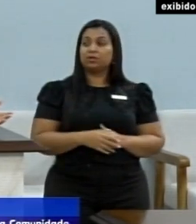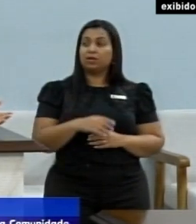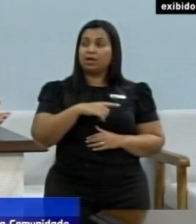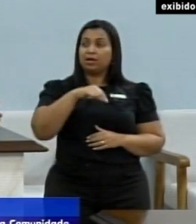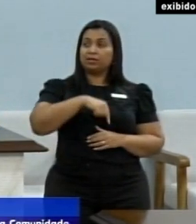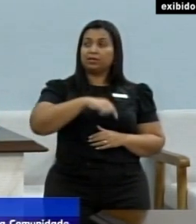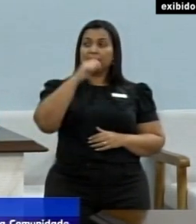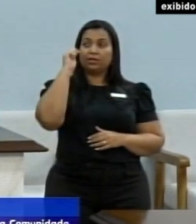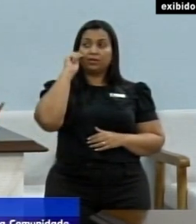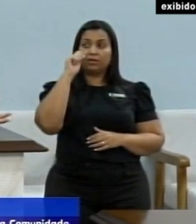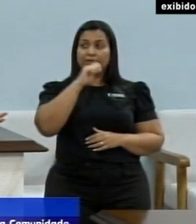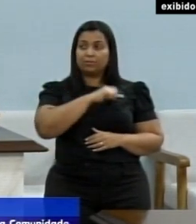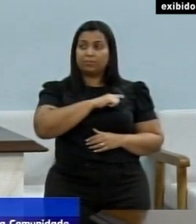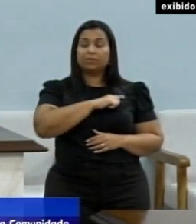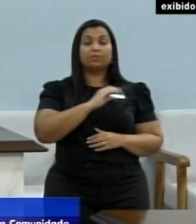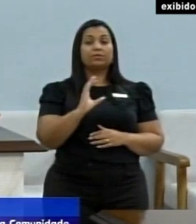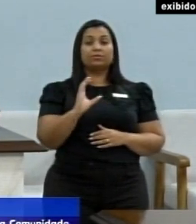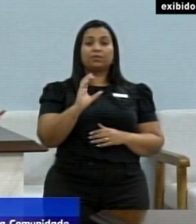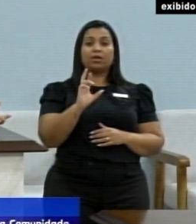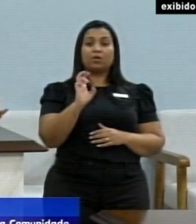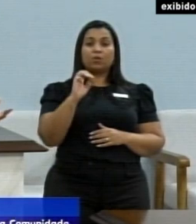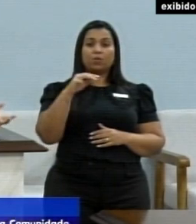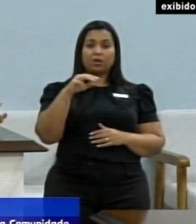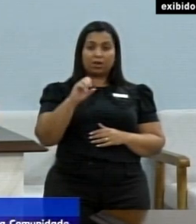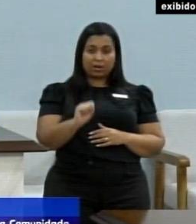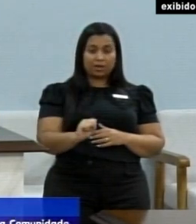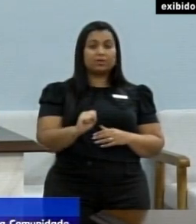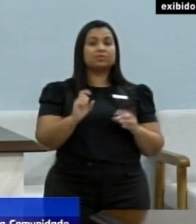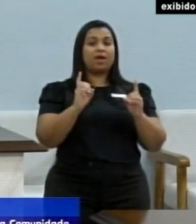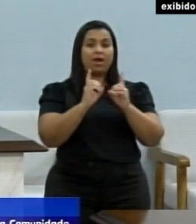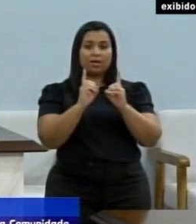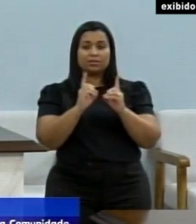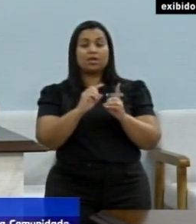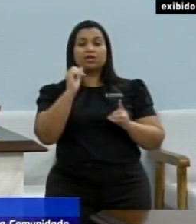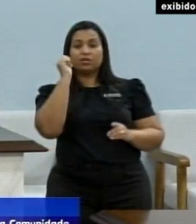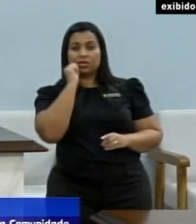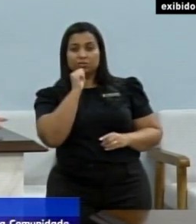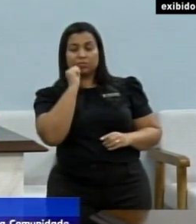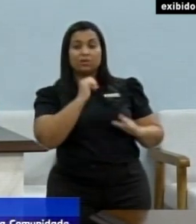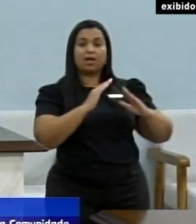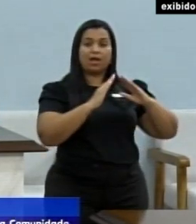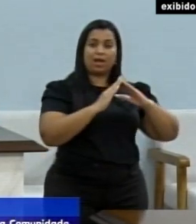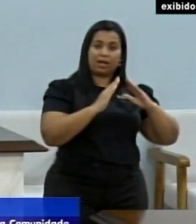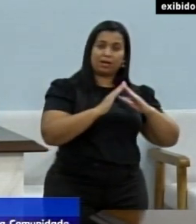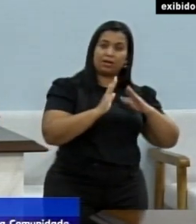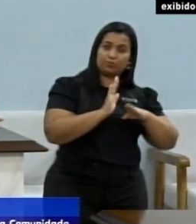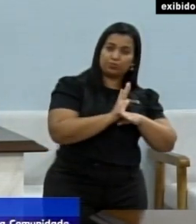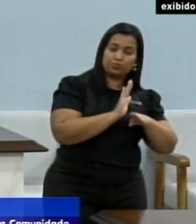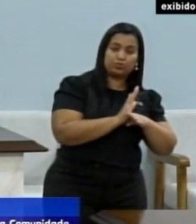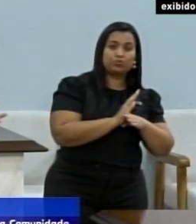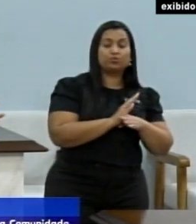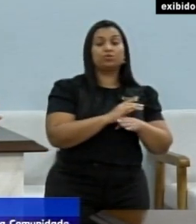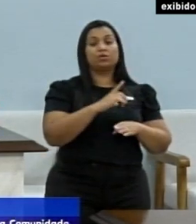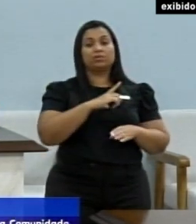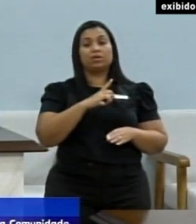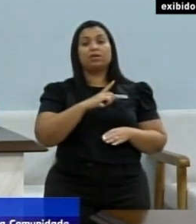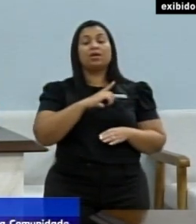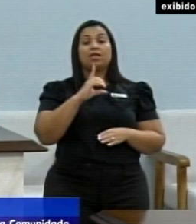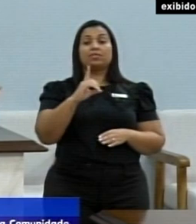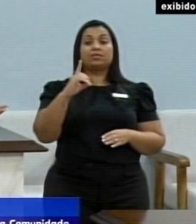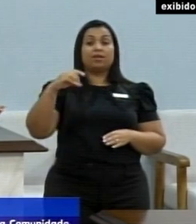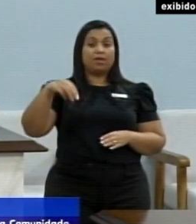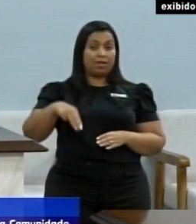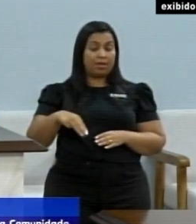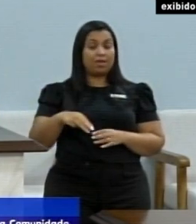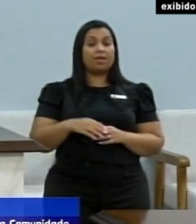nossa cidade, os CRANs, que atendem sim as mulheres. Nós temos a Casa Abrigo, nós temos aí a DDM, né,